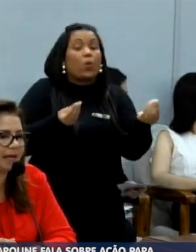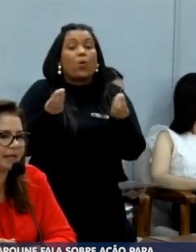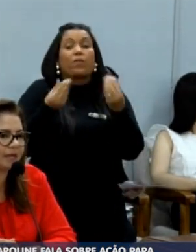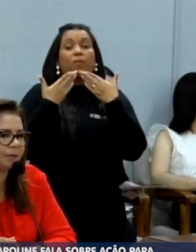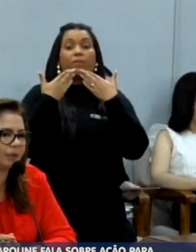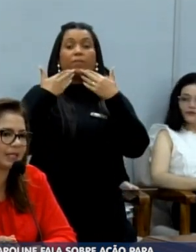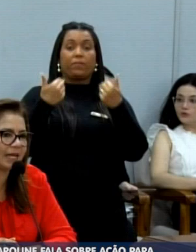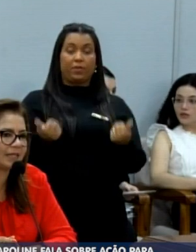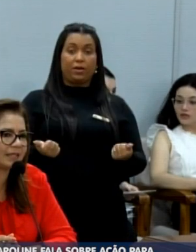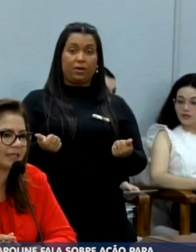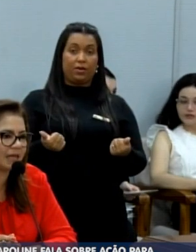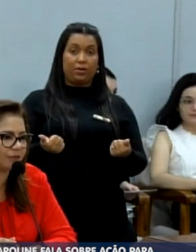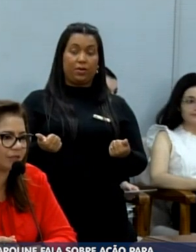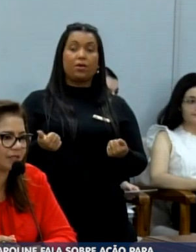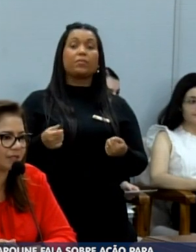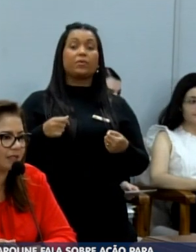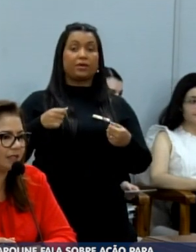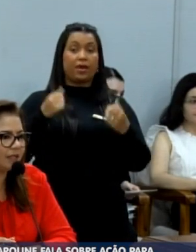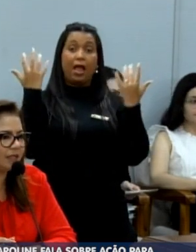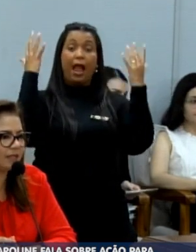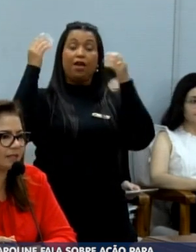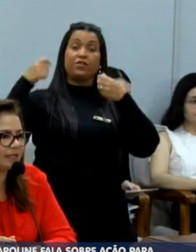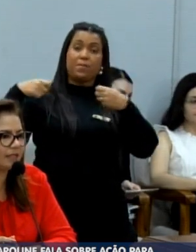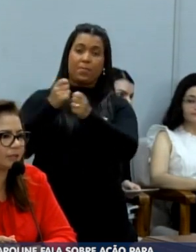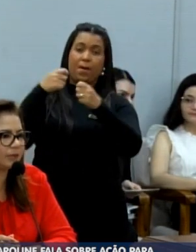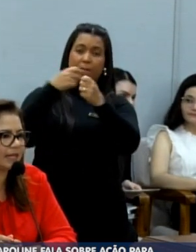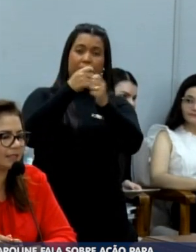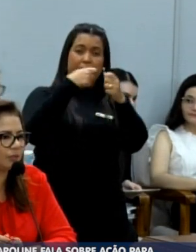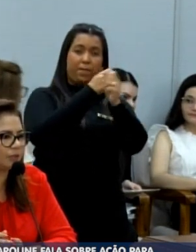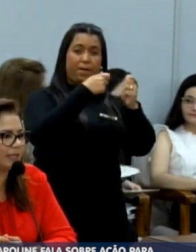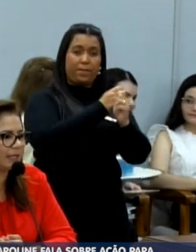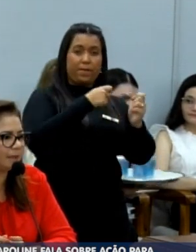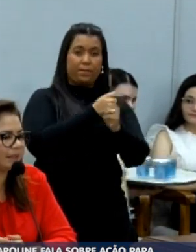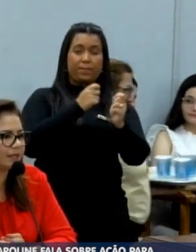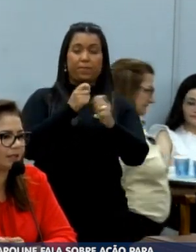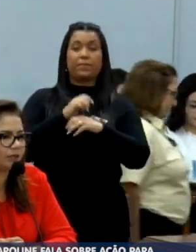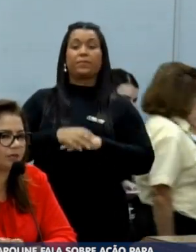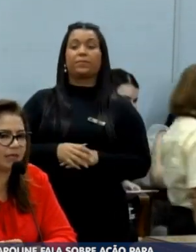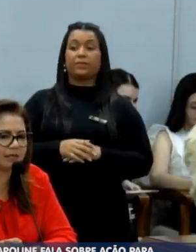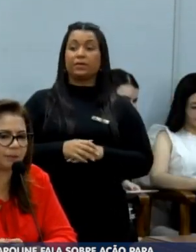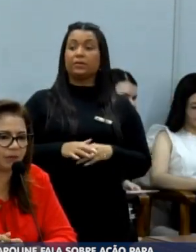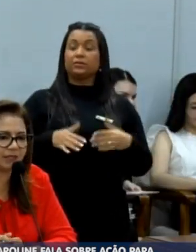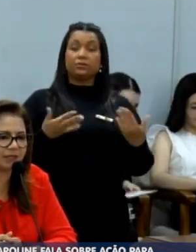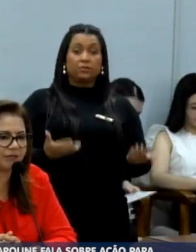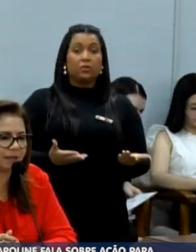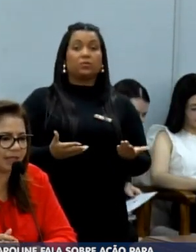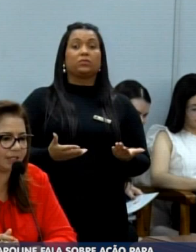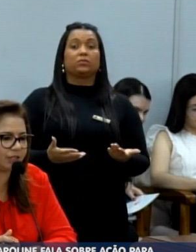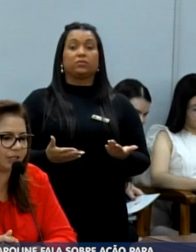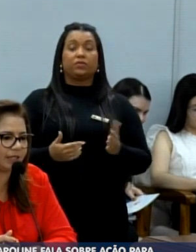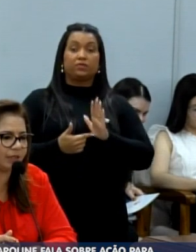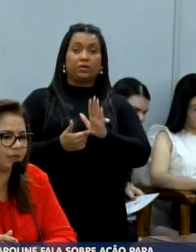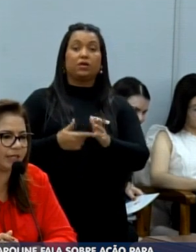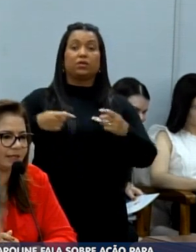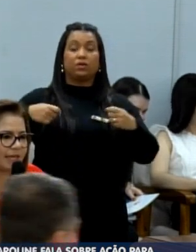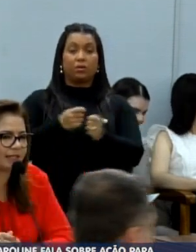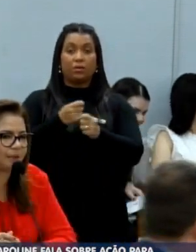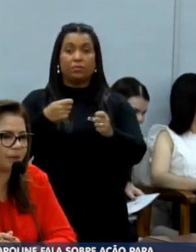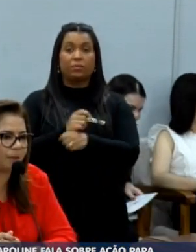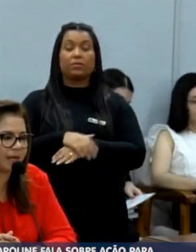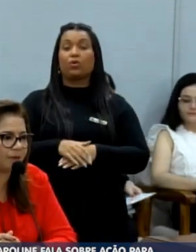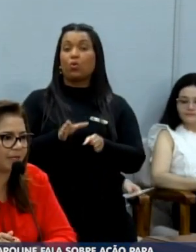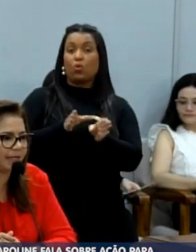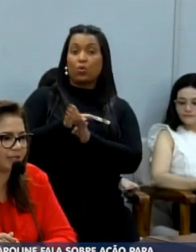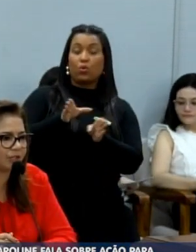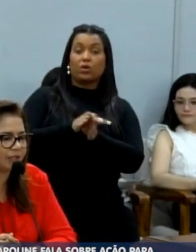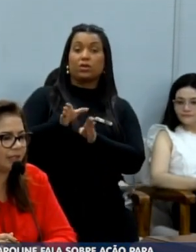seria para podar essas árvores. E assim eles pudessem se multiplicar, passando essa poda devidamente orientada